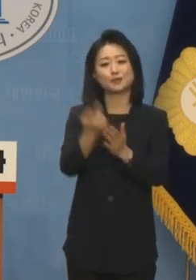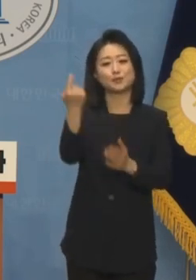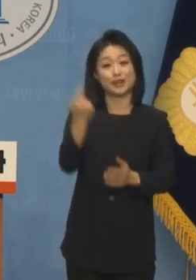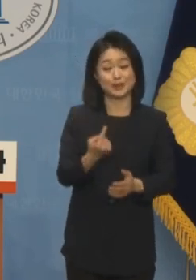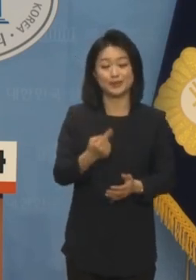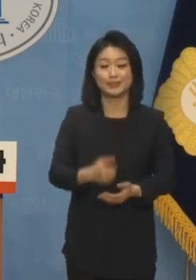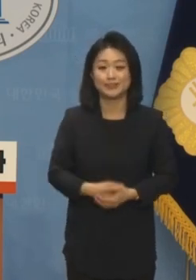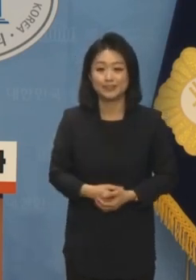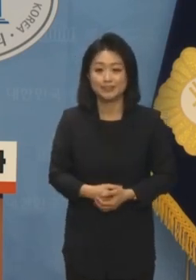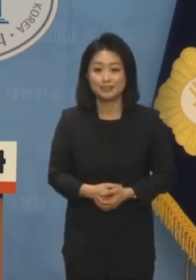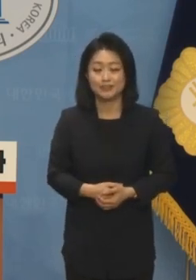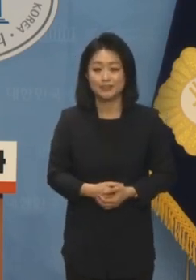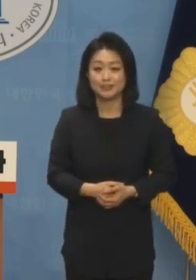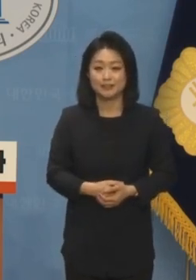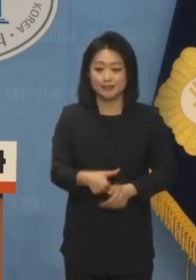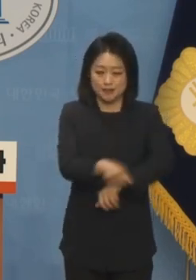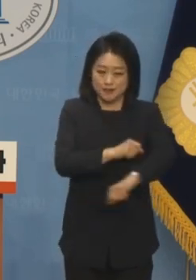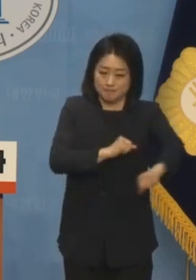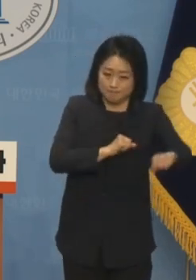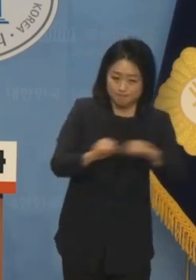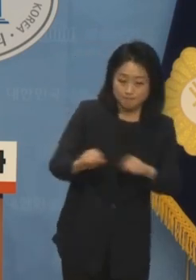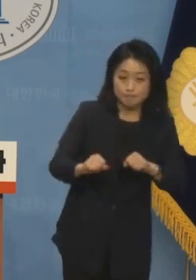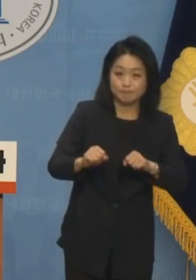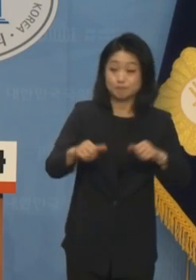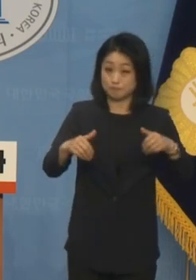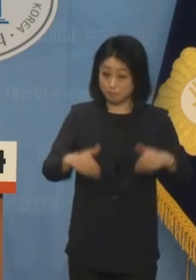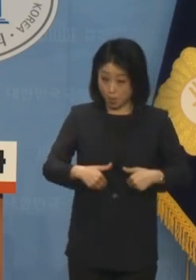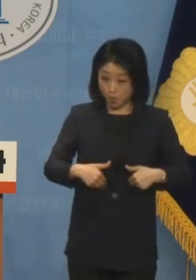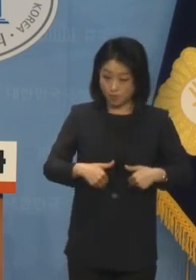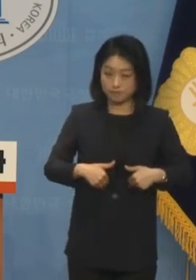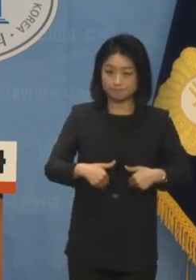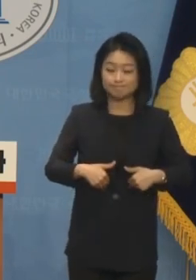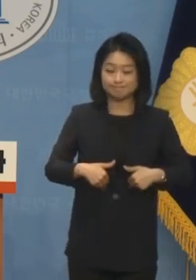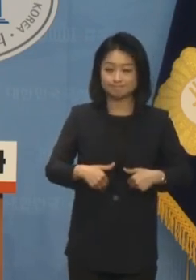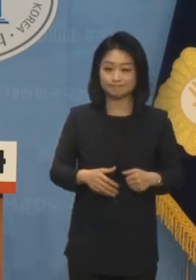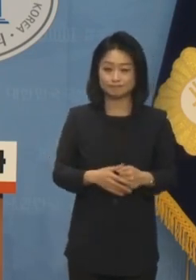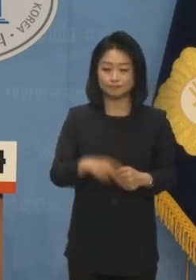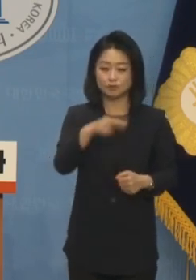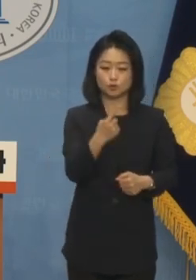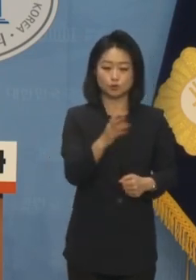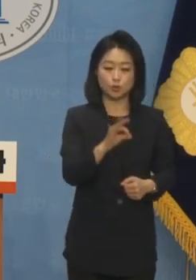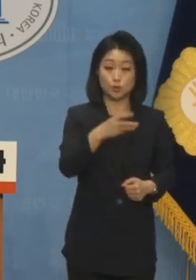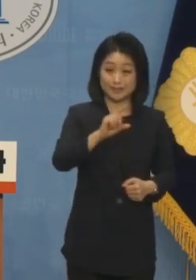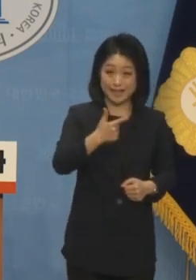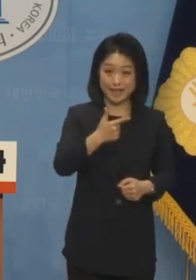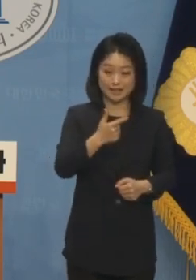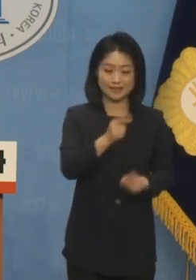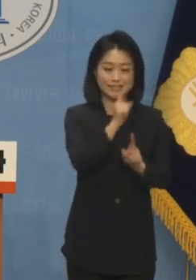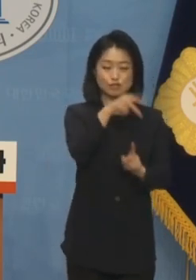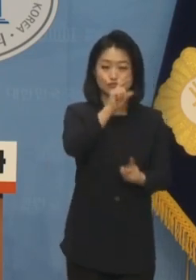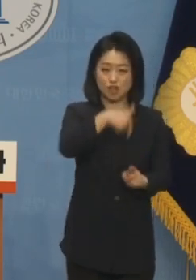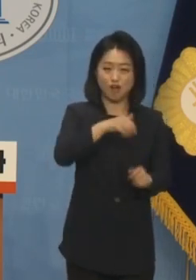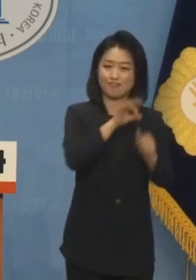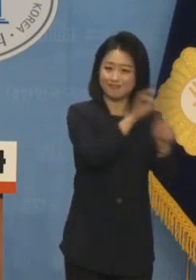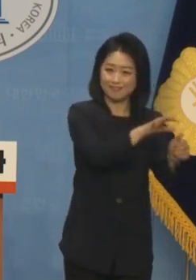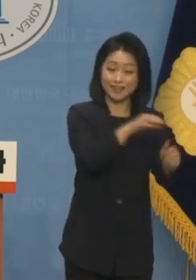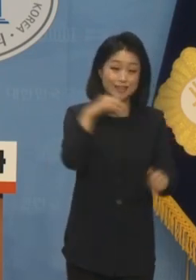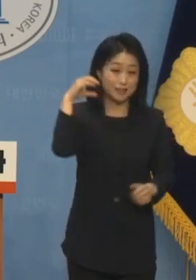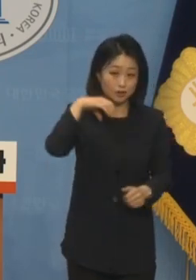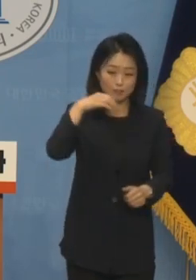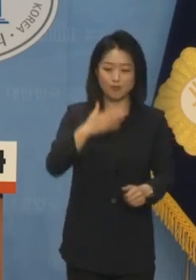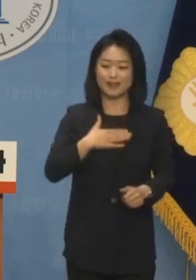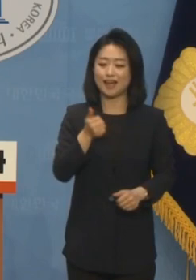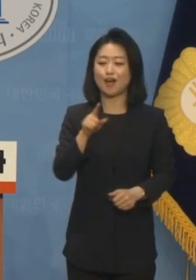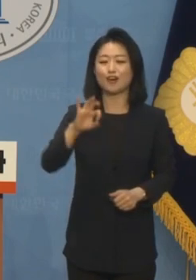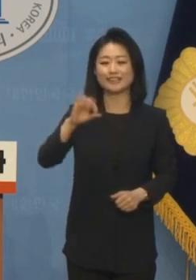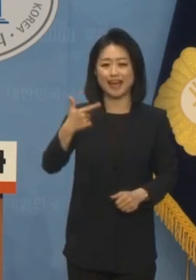법입니다. 솔선수범이 필요한 때였습니다. 동탄의 이준석 대표가 그랬고 영등포의